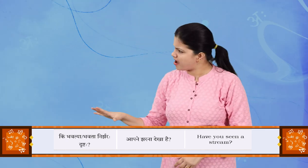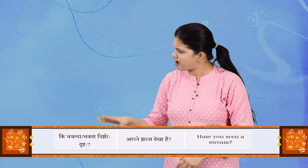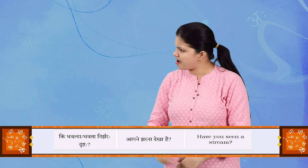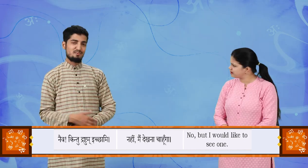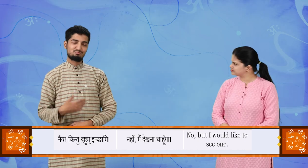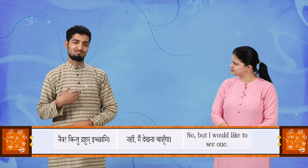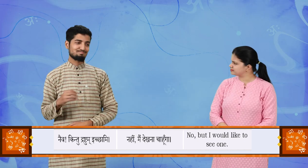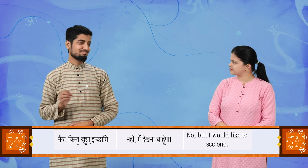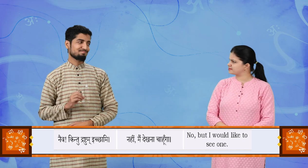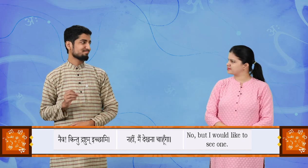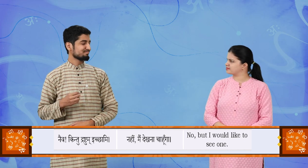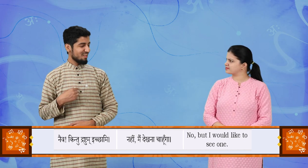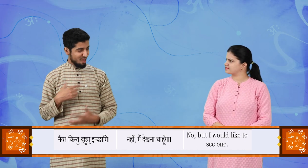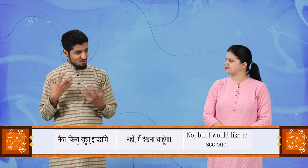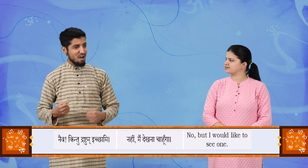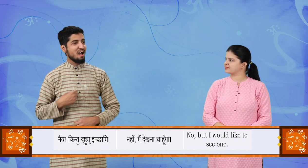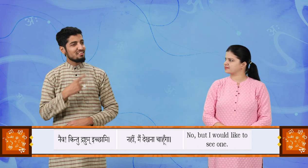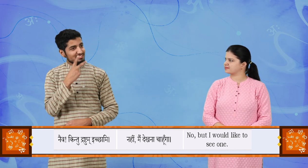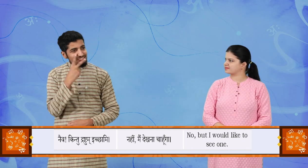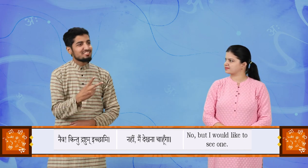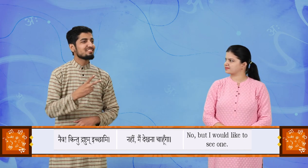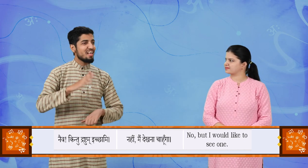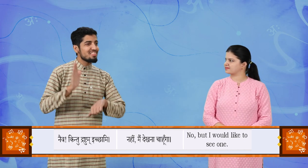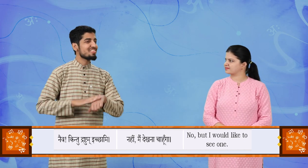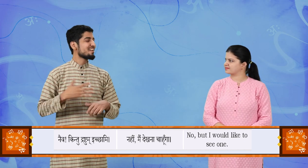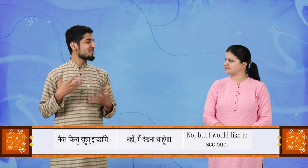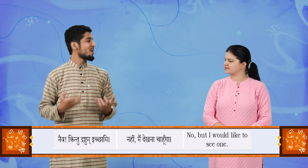हटा विवाह किंतु दृष्टि में इच्छा में